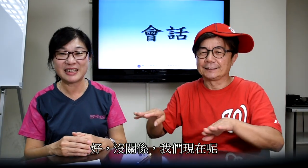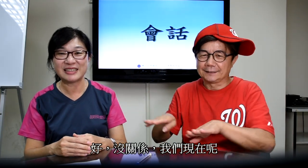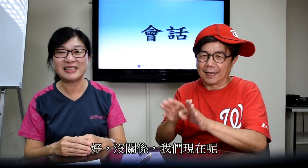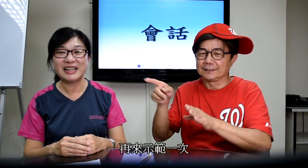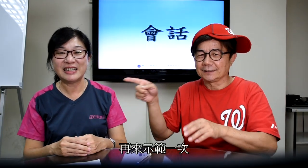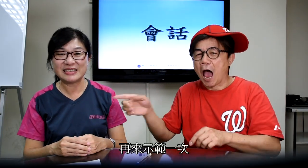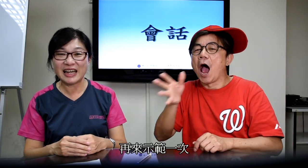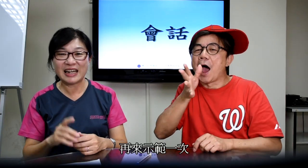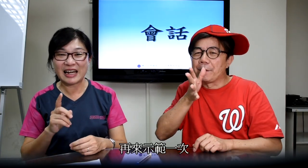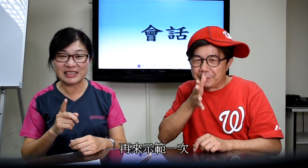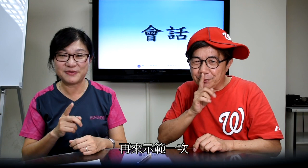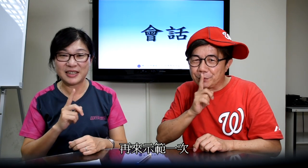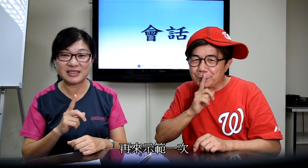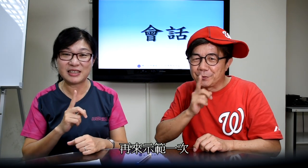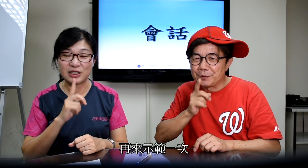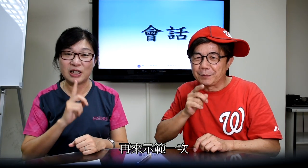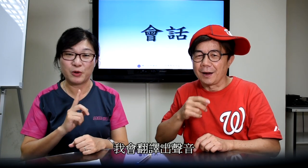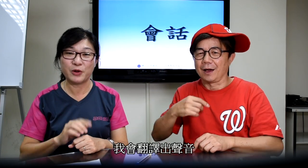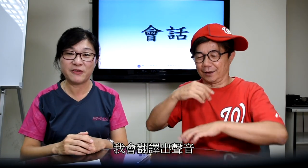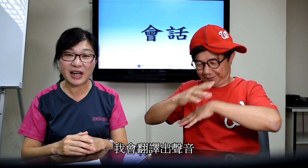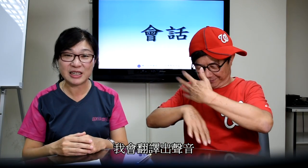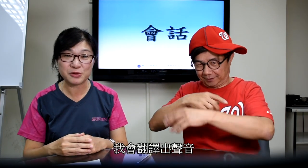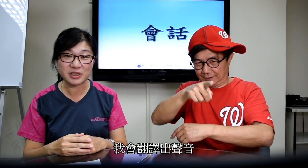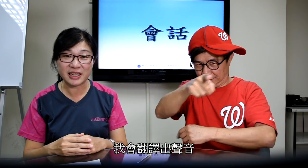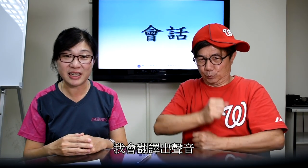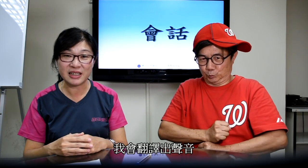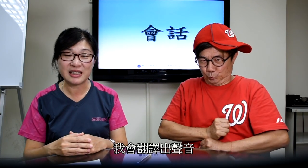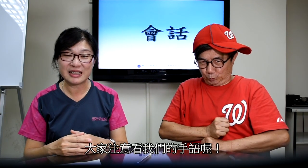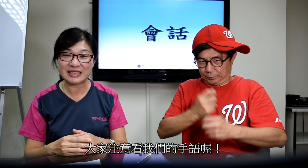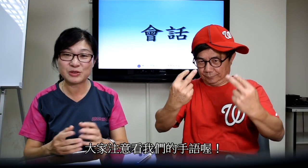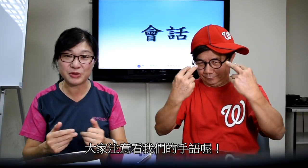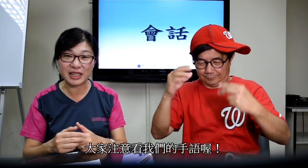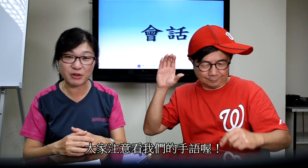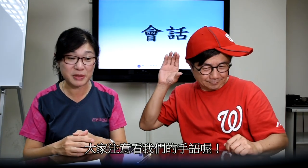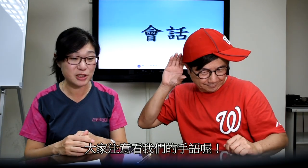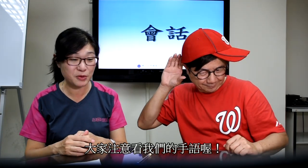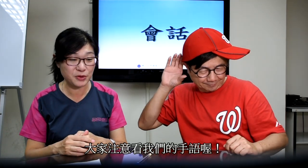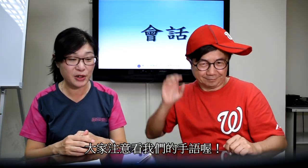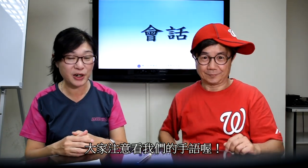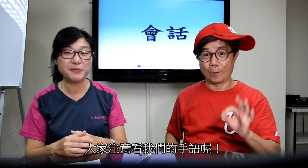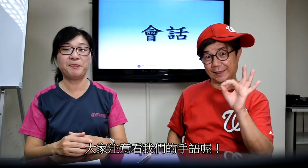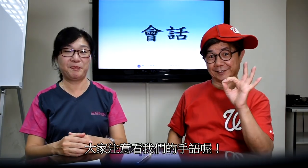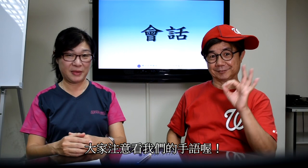呢再来示范一次，我会翻译出声音，大家注意看我们的手语哦。